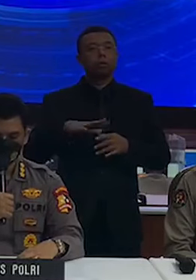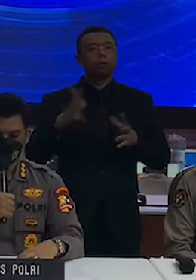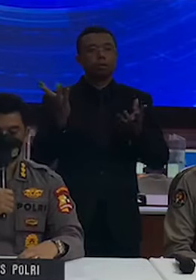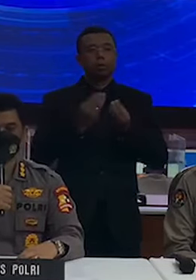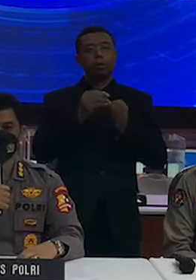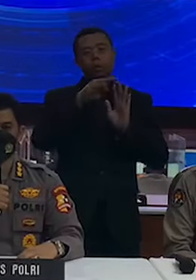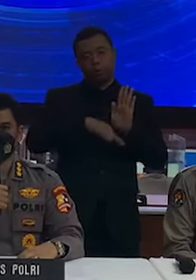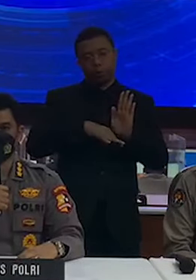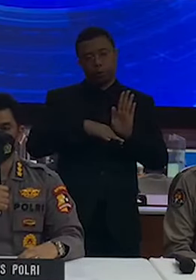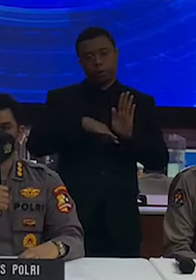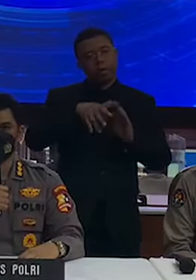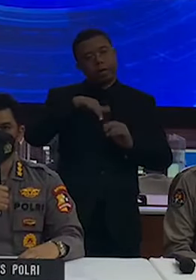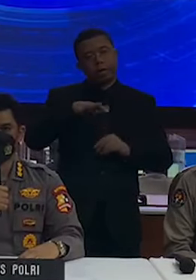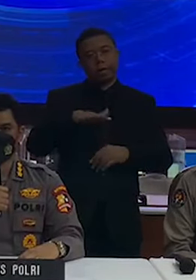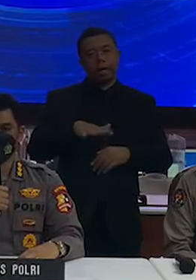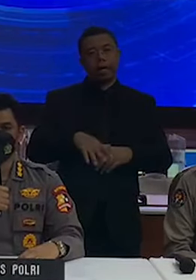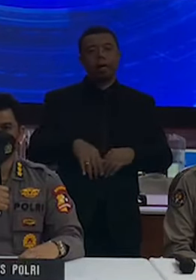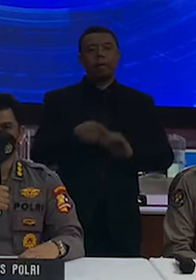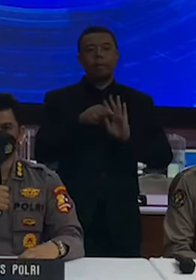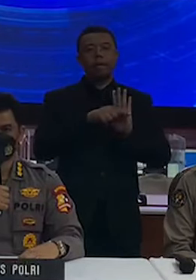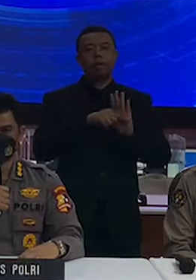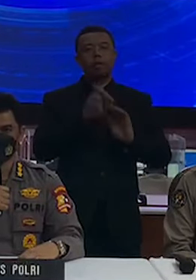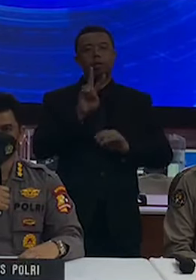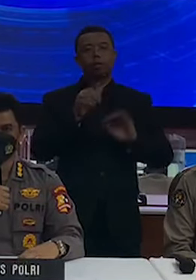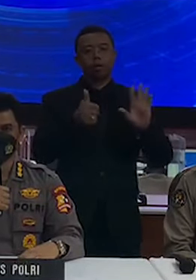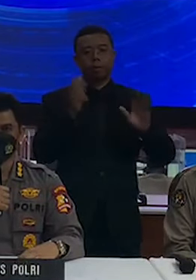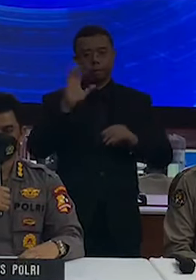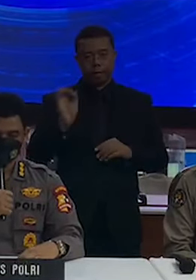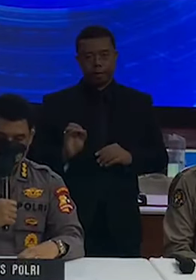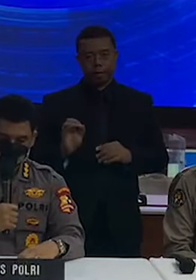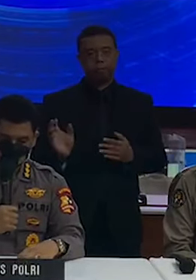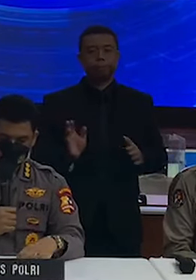mengalami penurunan sebesar -26%.